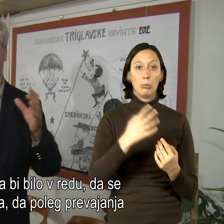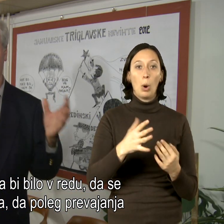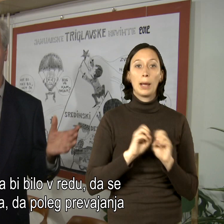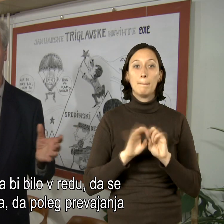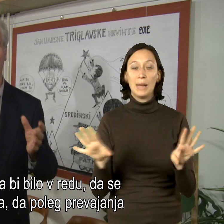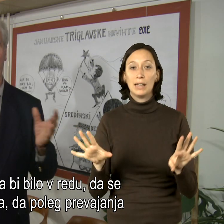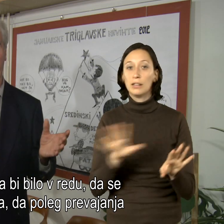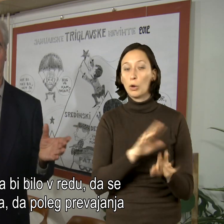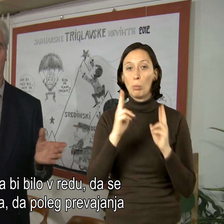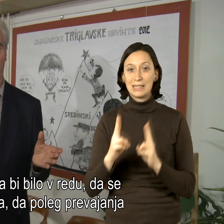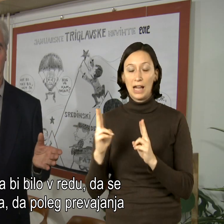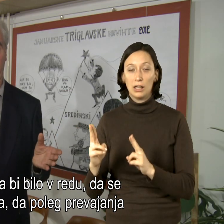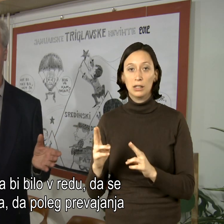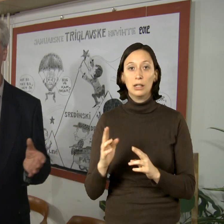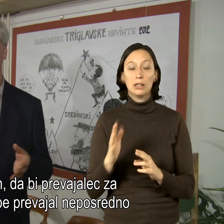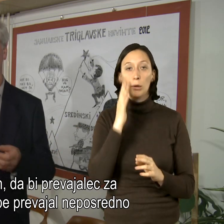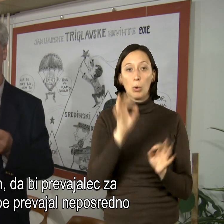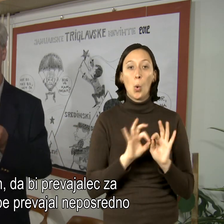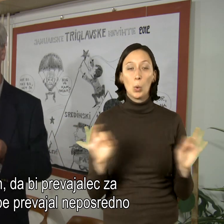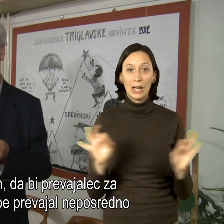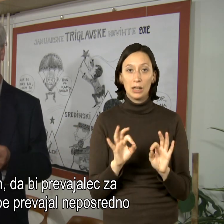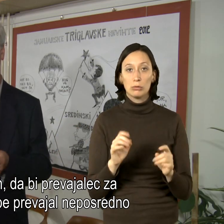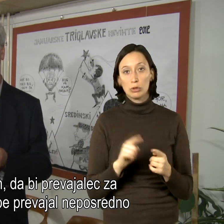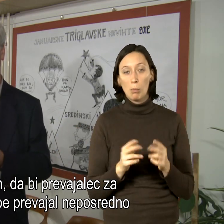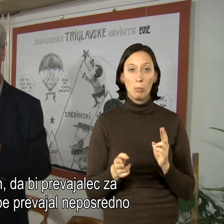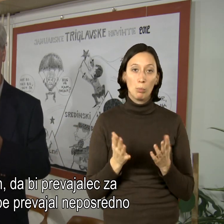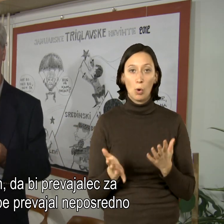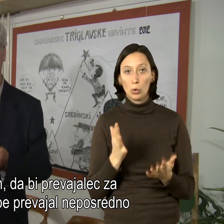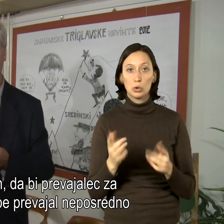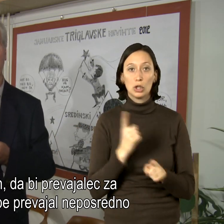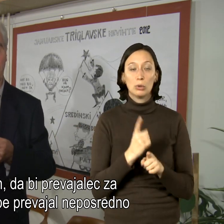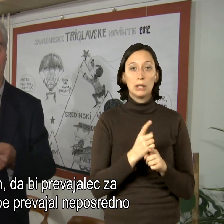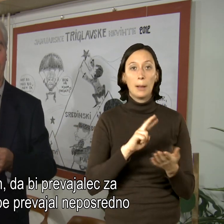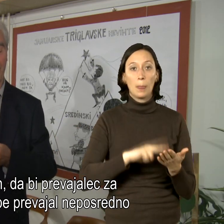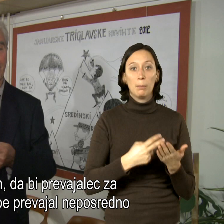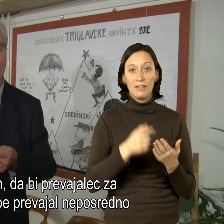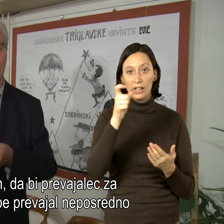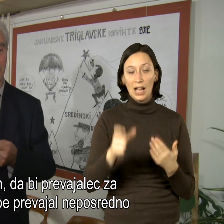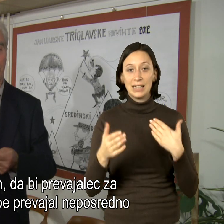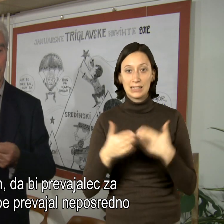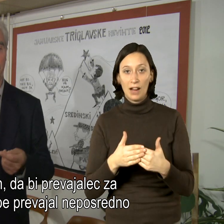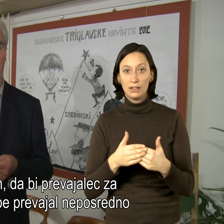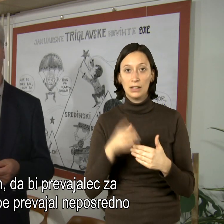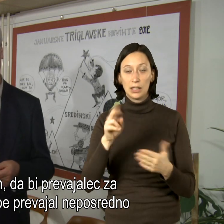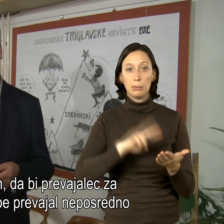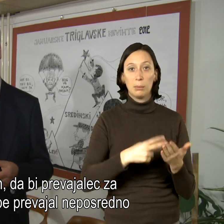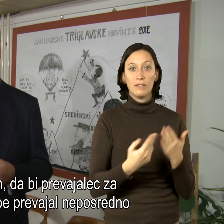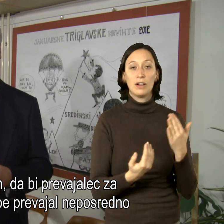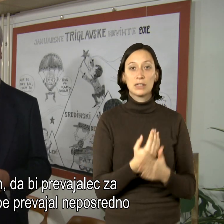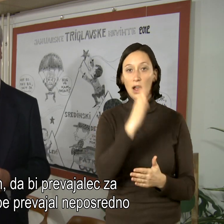vsega medija, katero obstaja, da bi bilo v redu, da mogoče i prevajalec tam, kateri bi prevajal za te